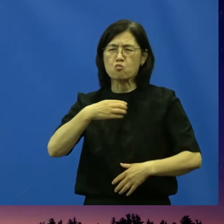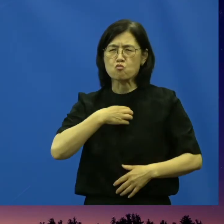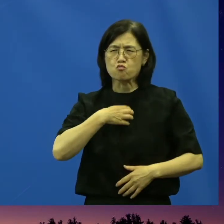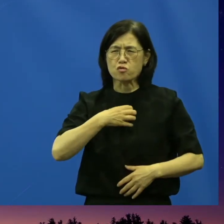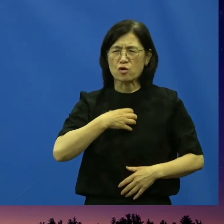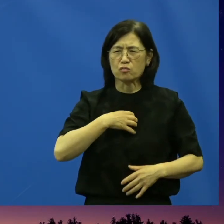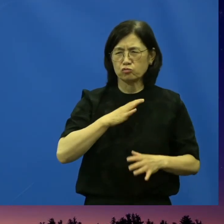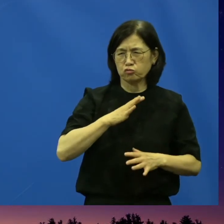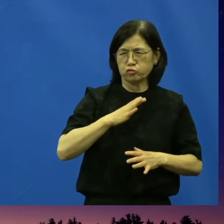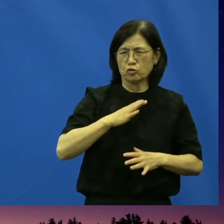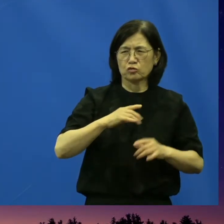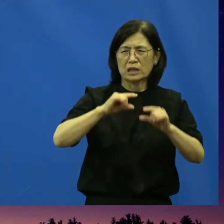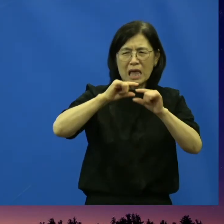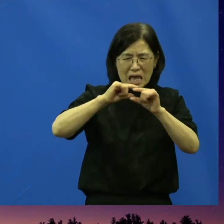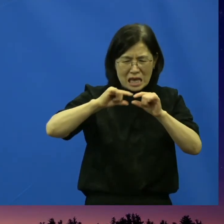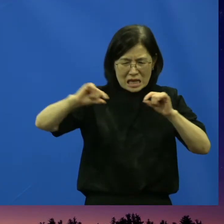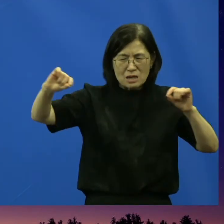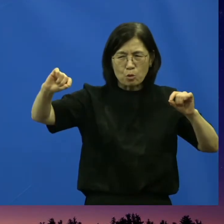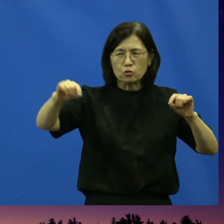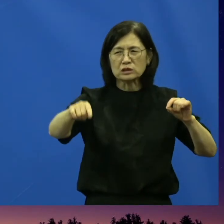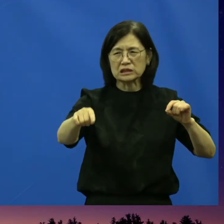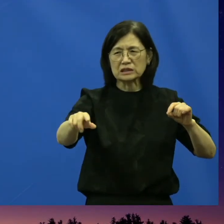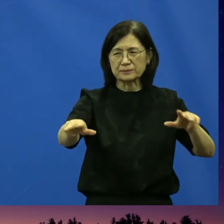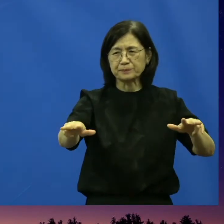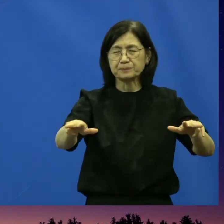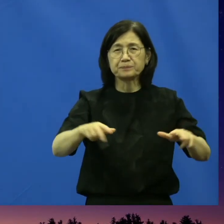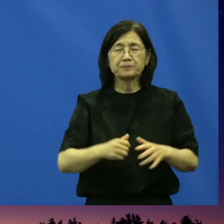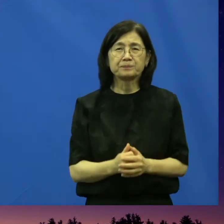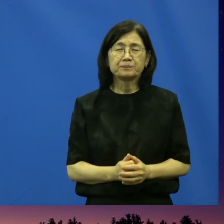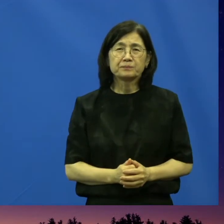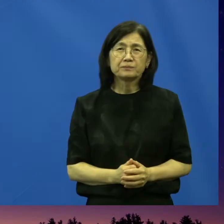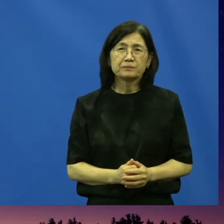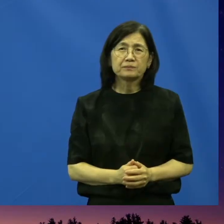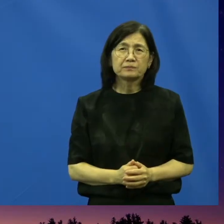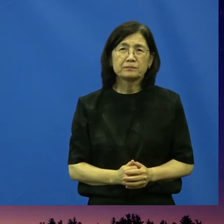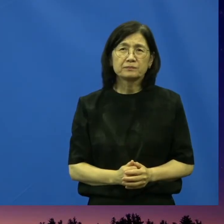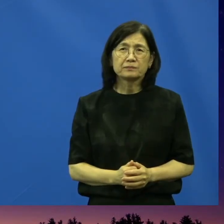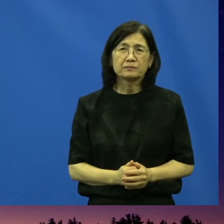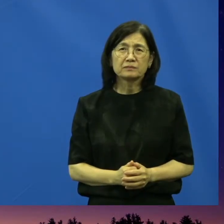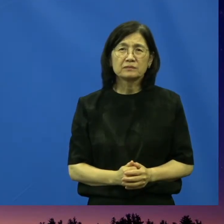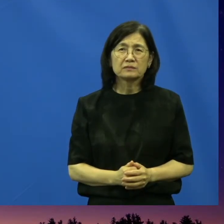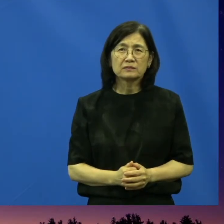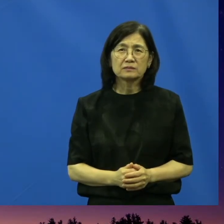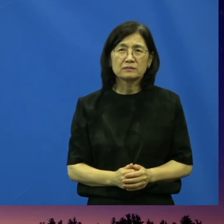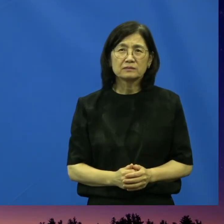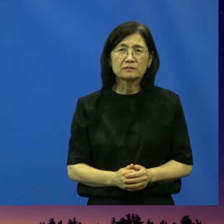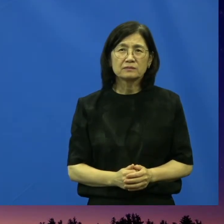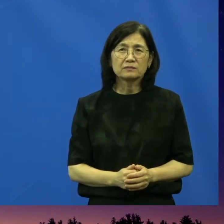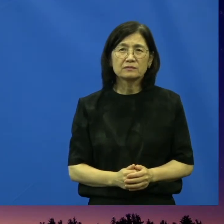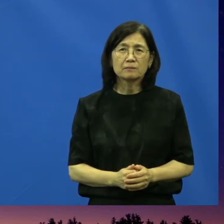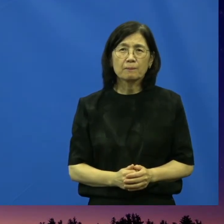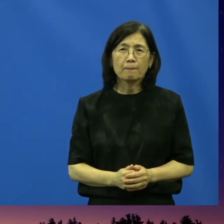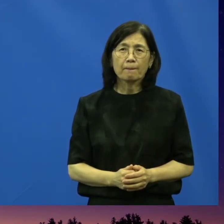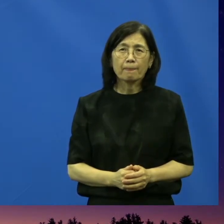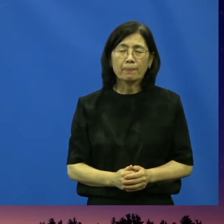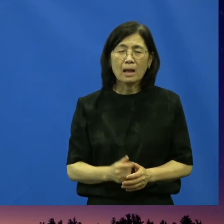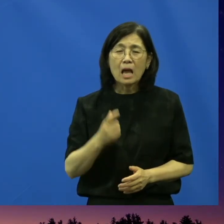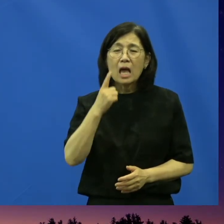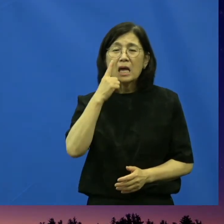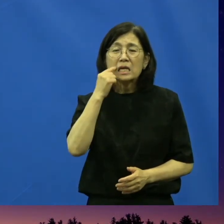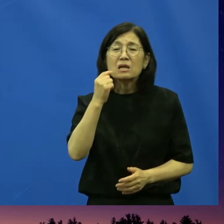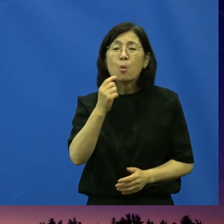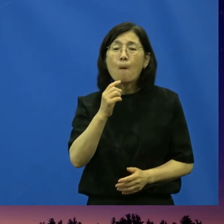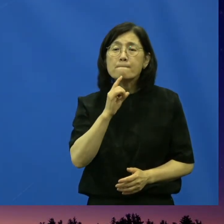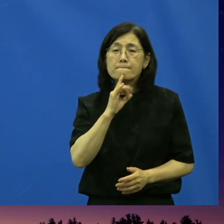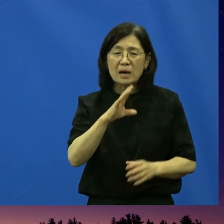빠져 있는데요. 여러분, 온 세상이 흔들리는 거예요. 일본만 흔들리는 게 아니라